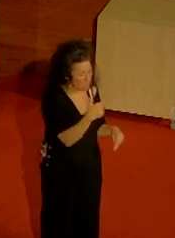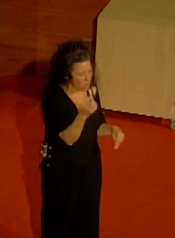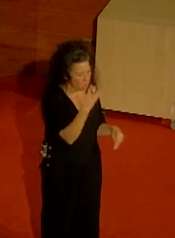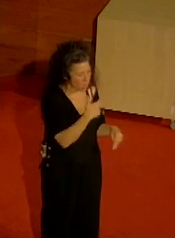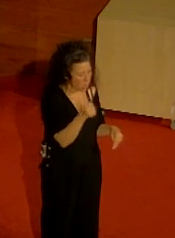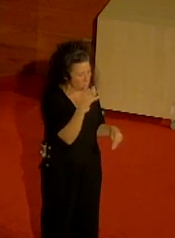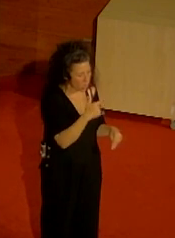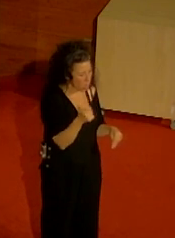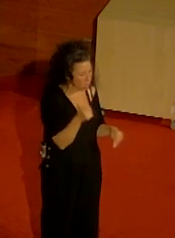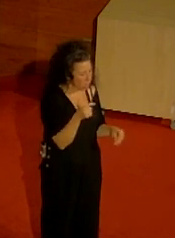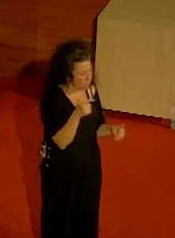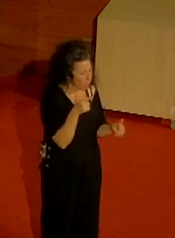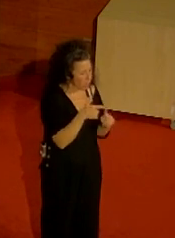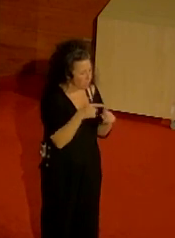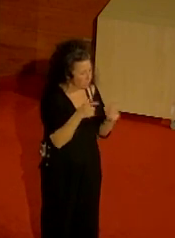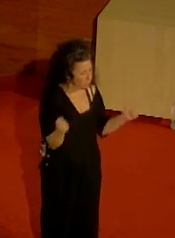publicarlo.